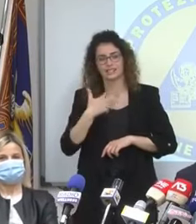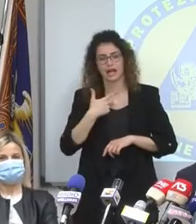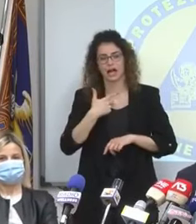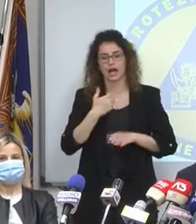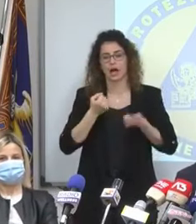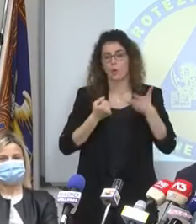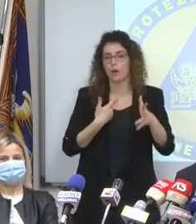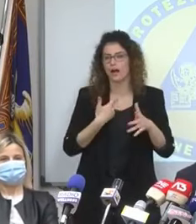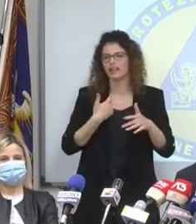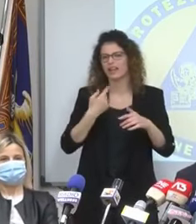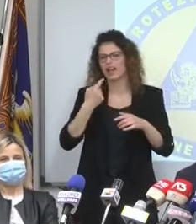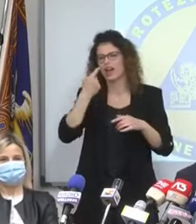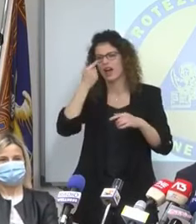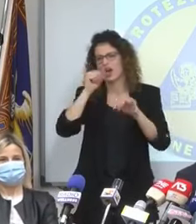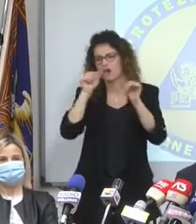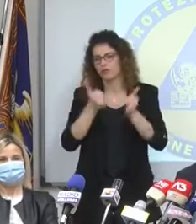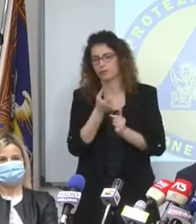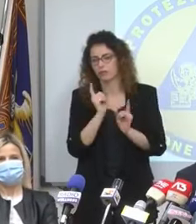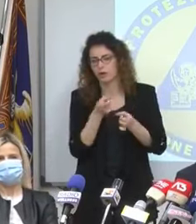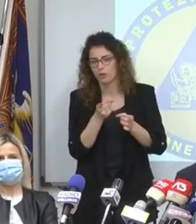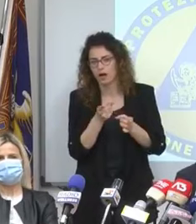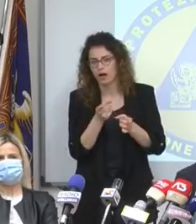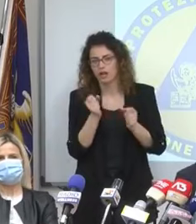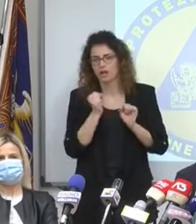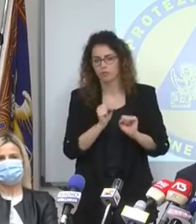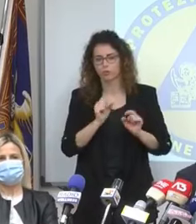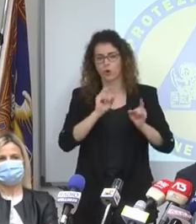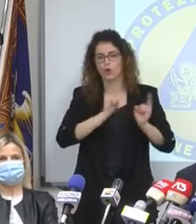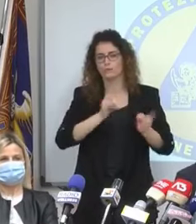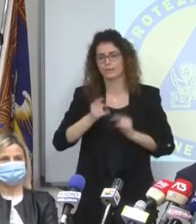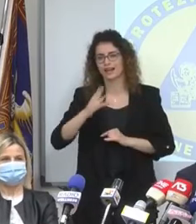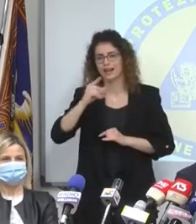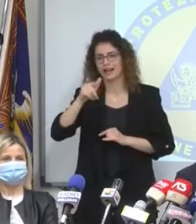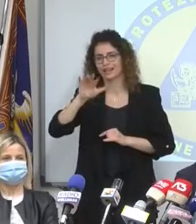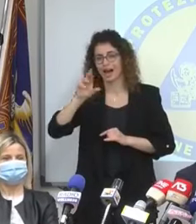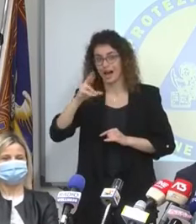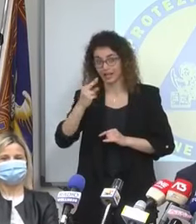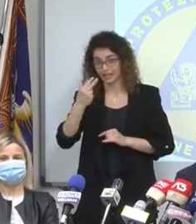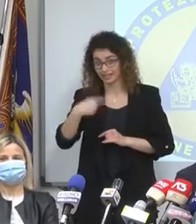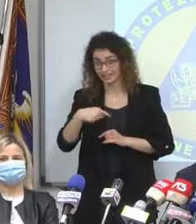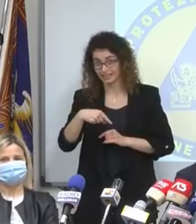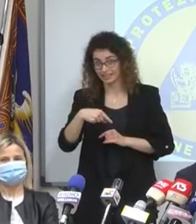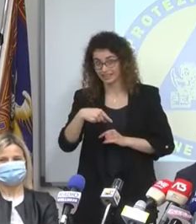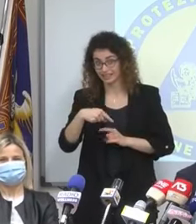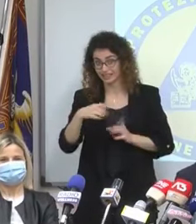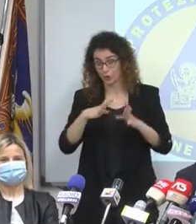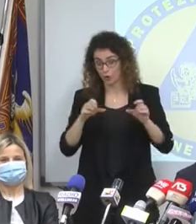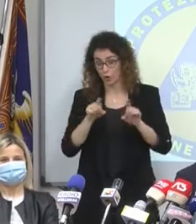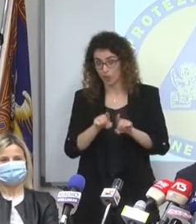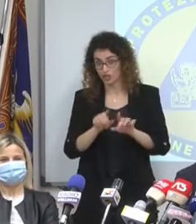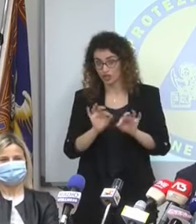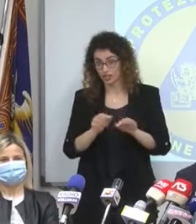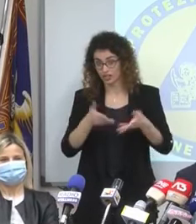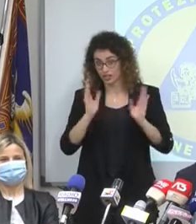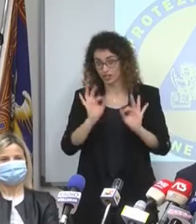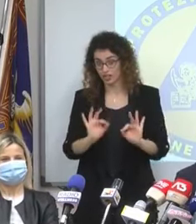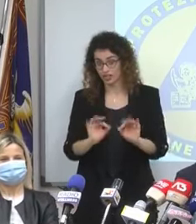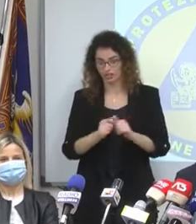per esempio, potreste riesumare l'ospedale del Qatar? No. Quel tipo di struttura?